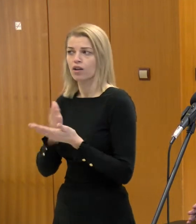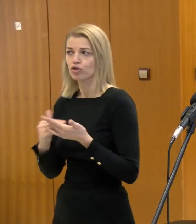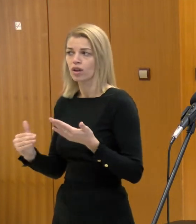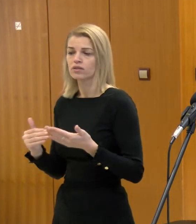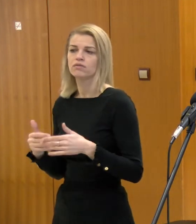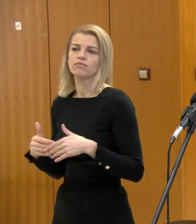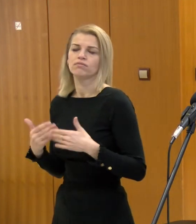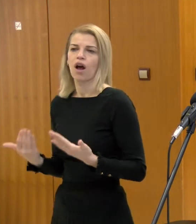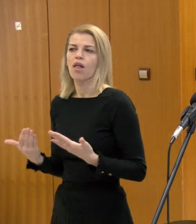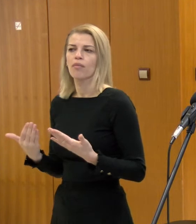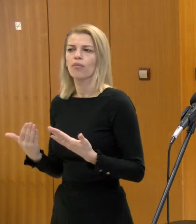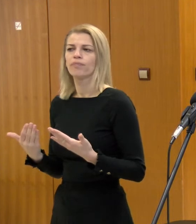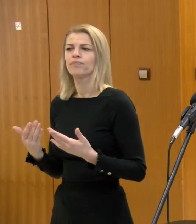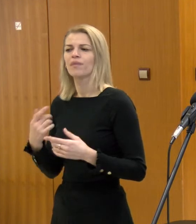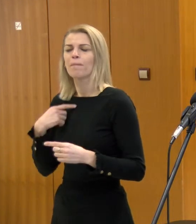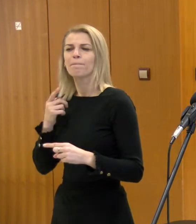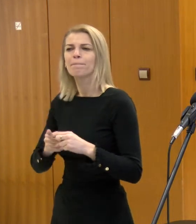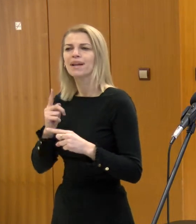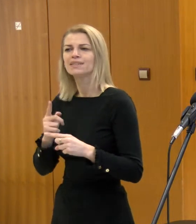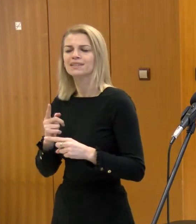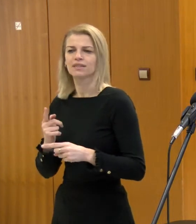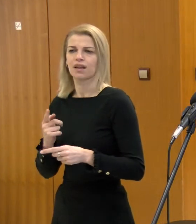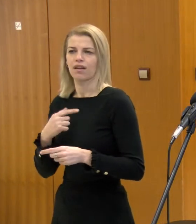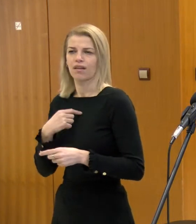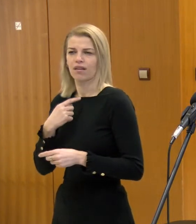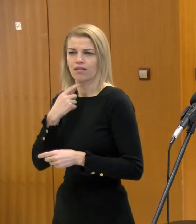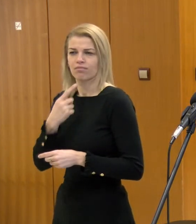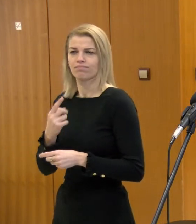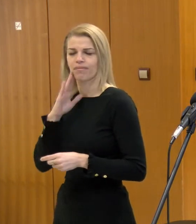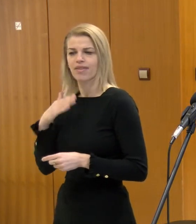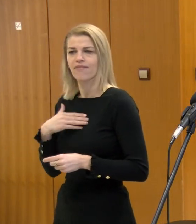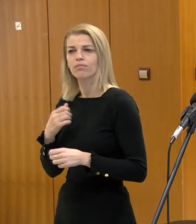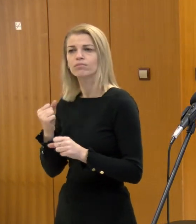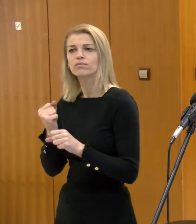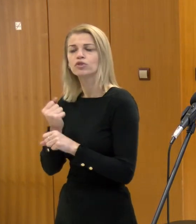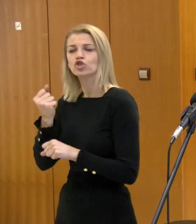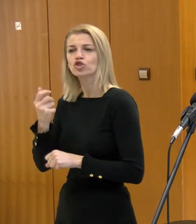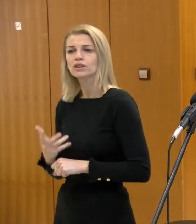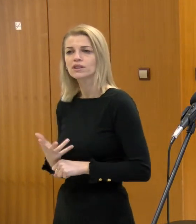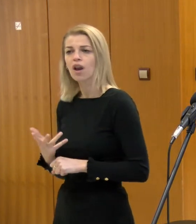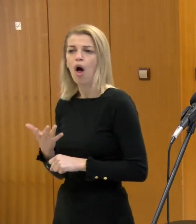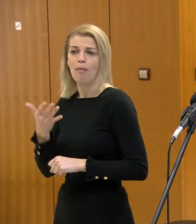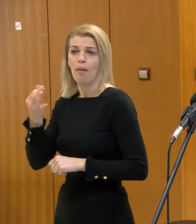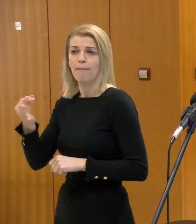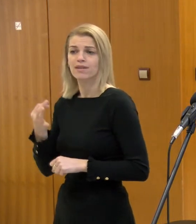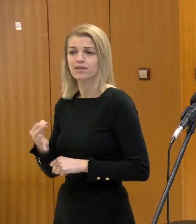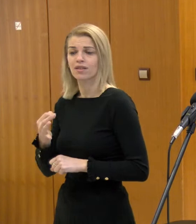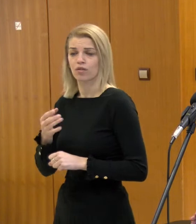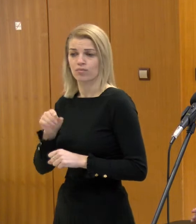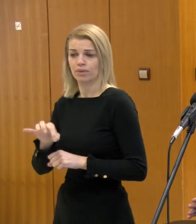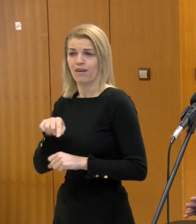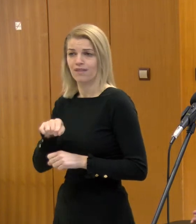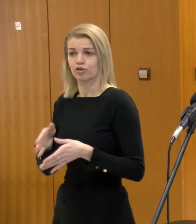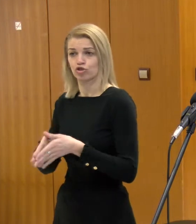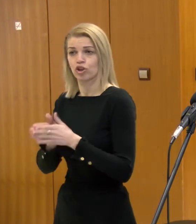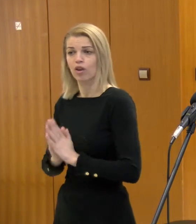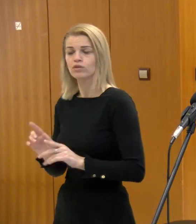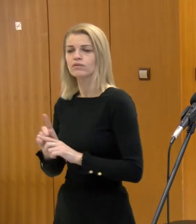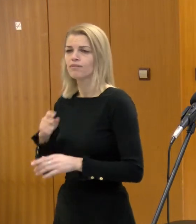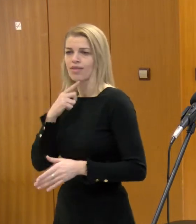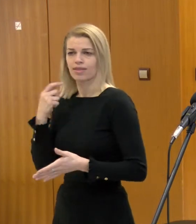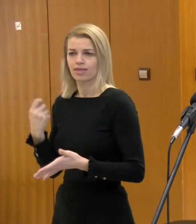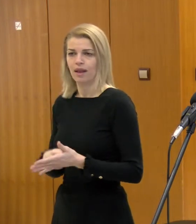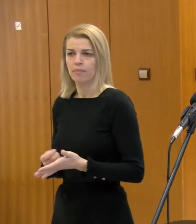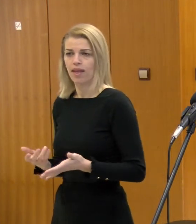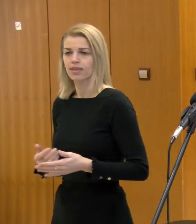teda neviem úplne presne špecifikovať číslo, ale, alebo percento, ale časť z týchto žiadostí sú v podstate akoby neplatné,